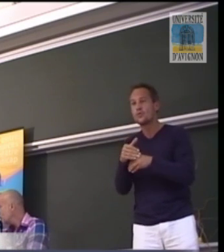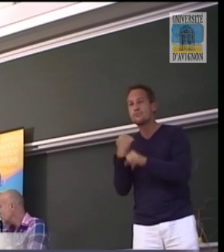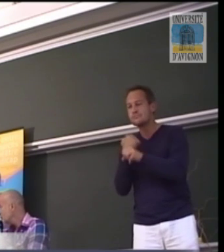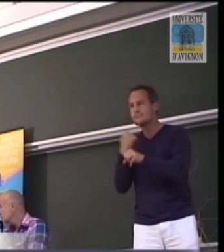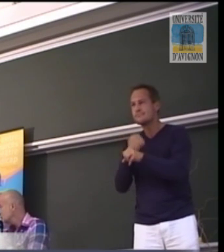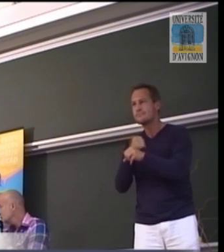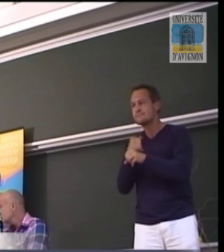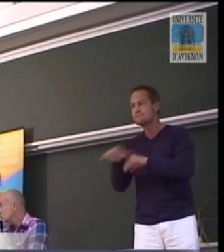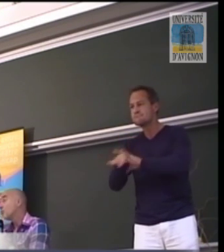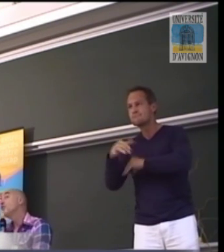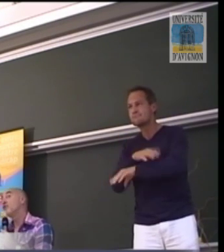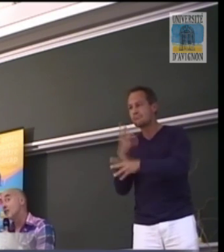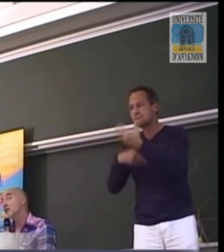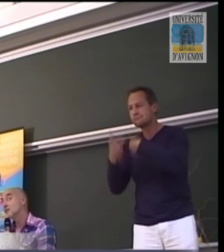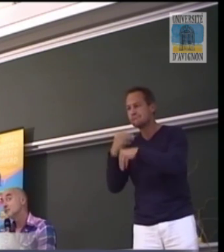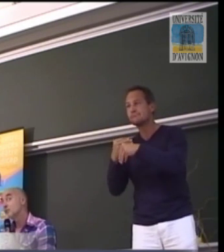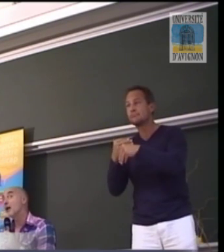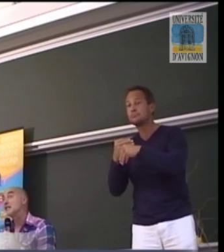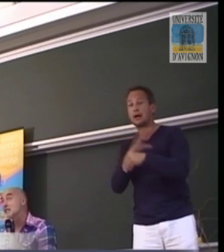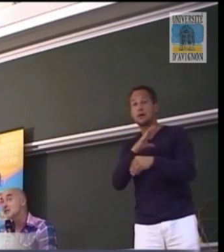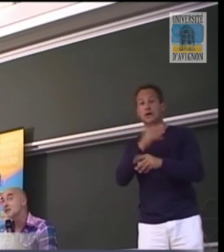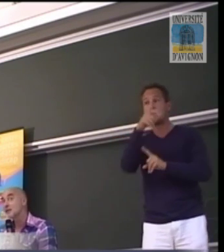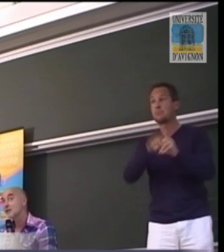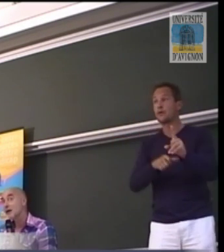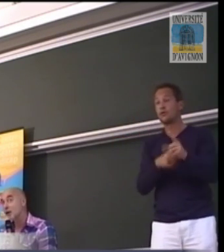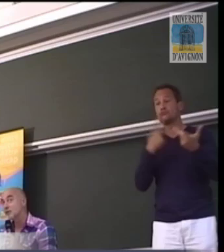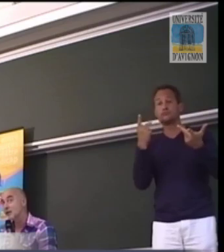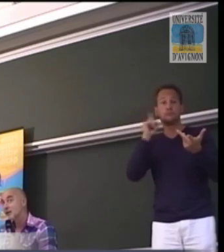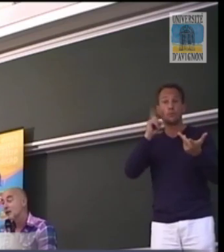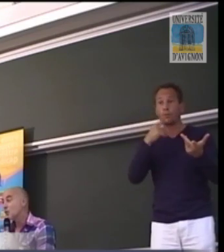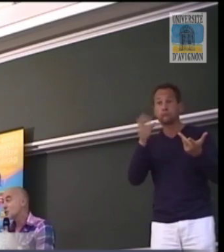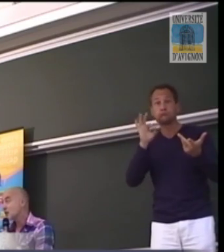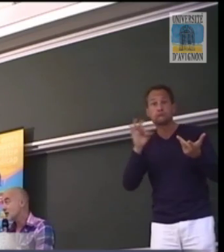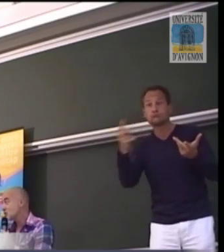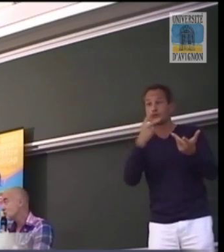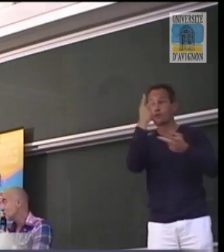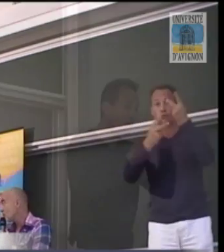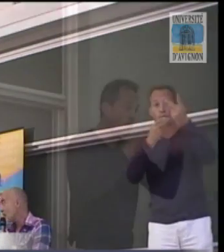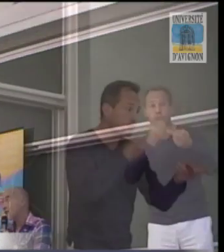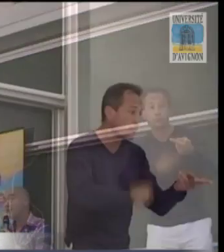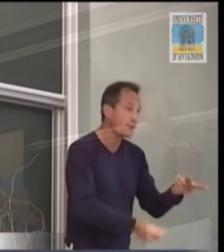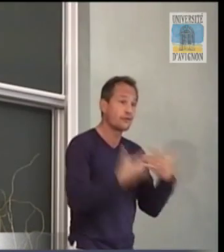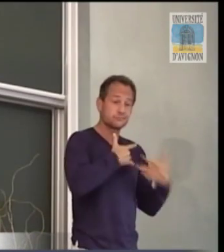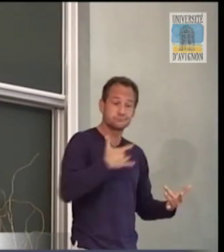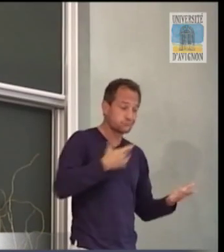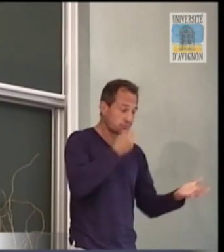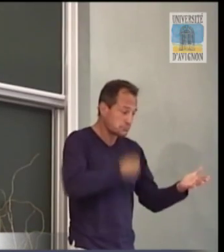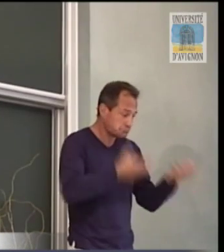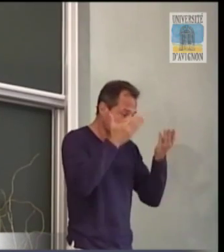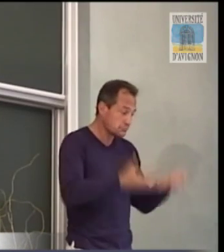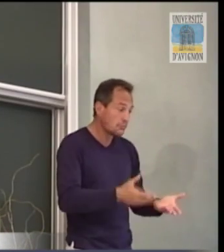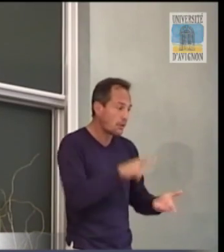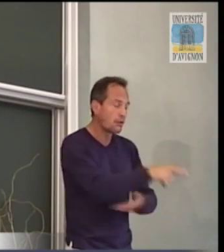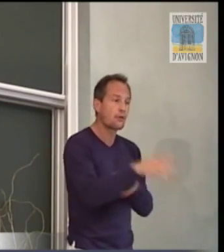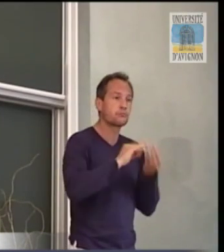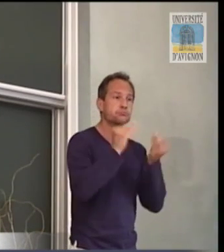tous les moyens sont plus feignants, plus laxistes à côté. Donc chacun se voit révélé dans son